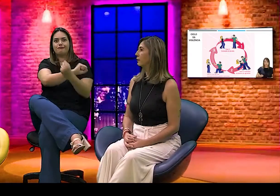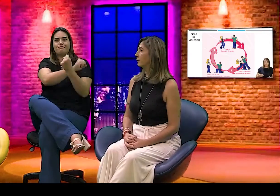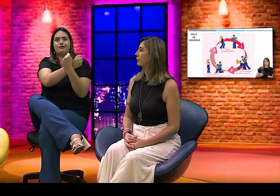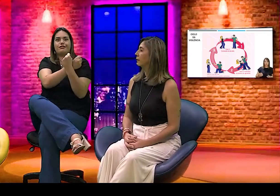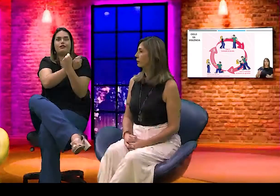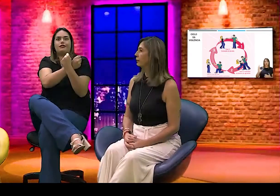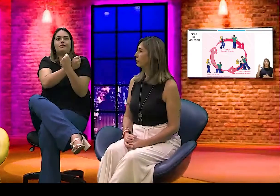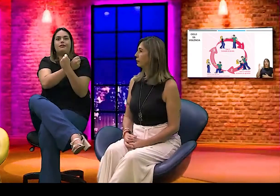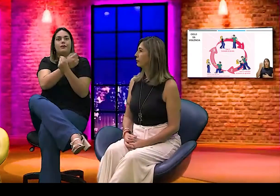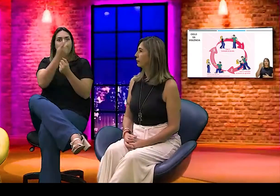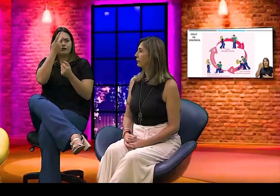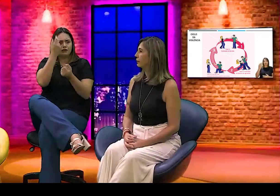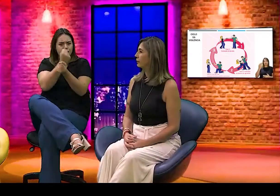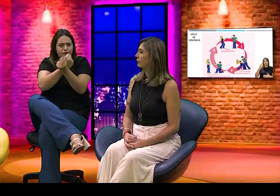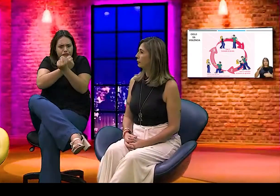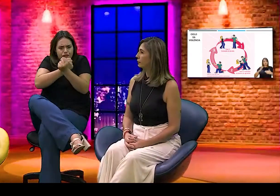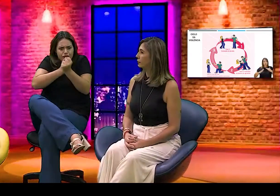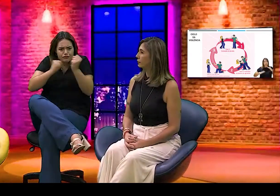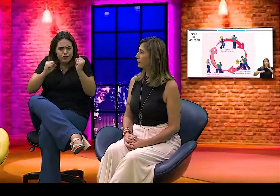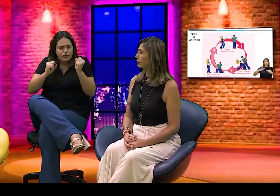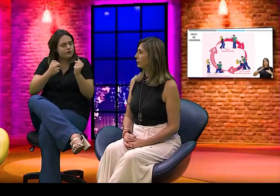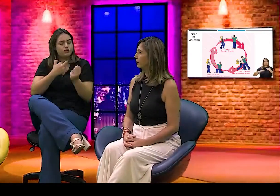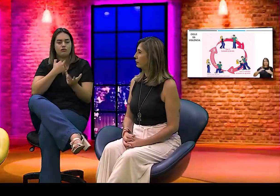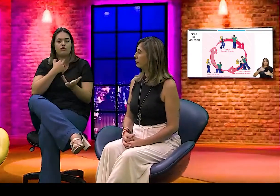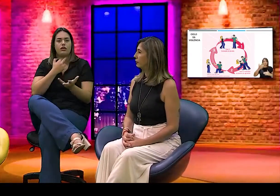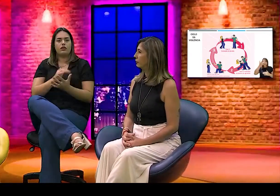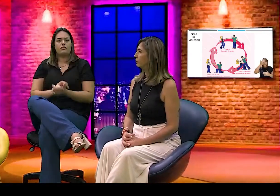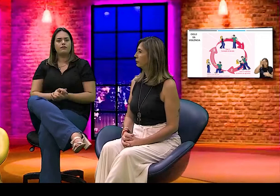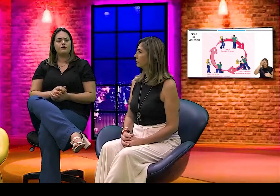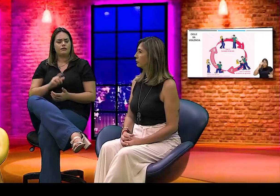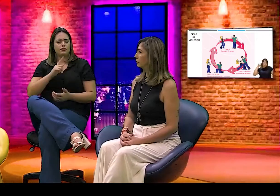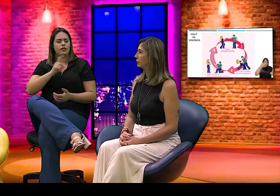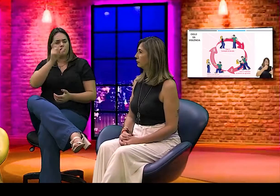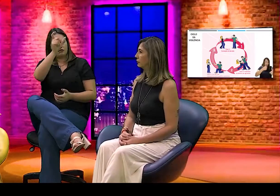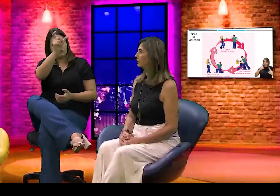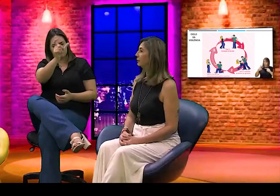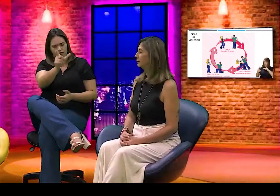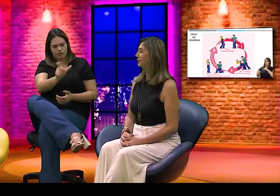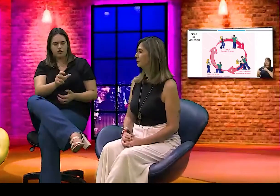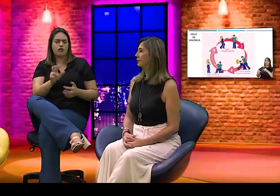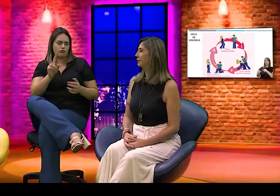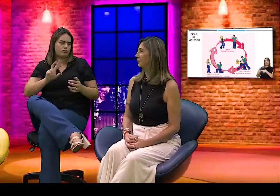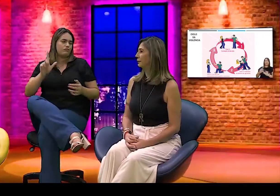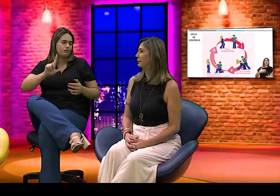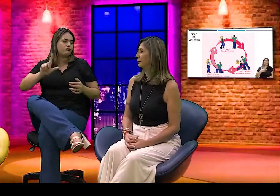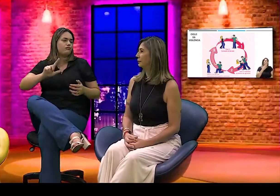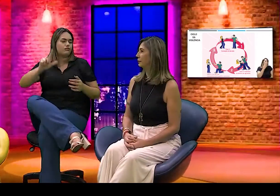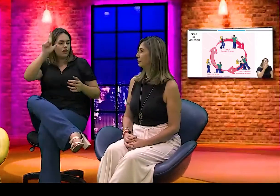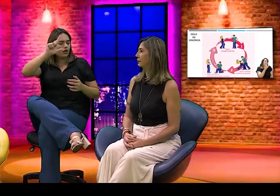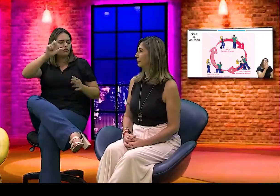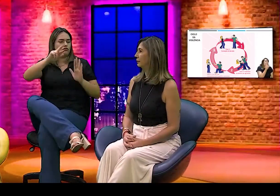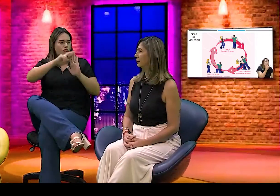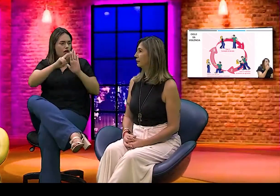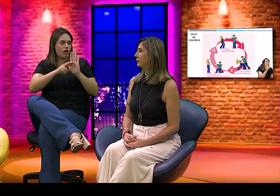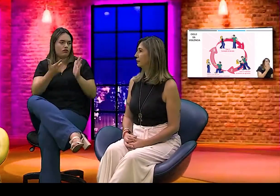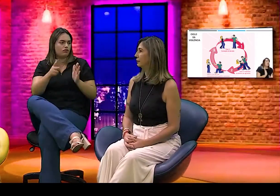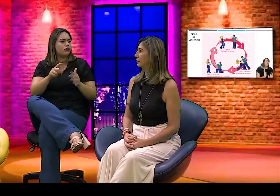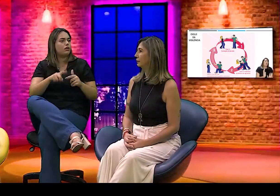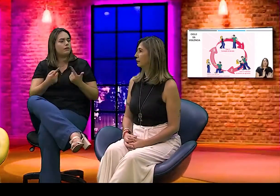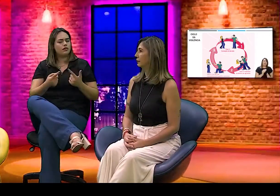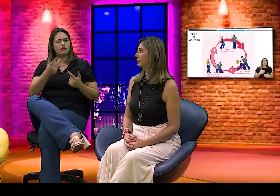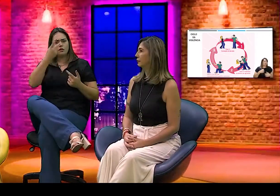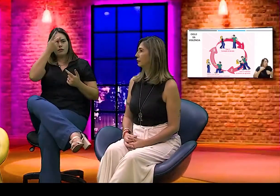não consegue sair. Existe um perfil, né? Claro que toda regra tem a sua exceção, mas existe um perfil